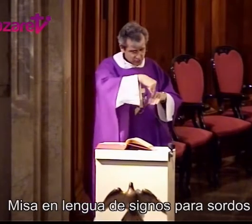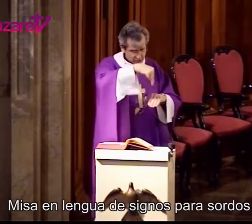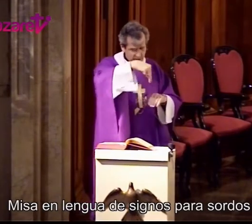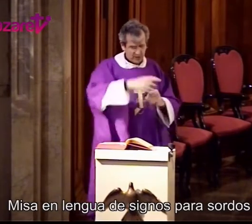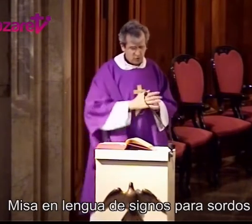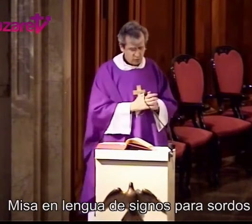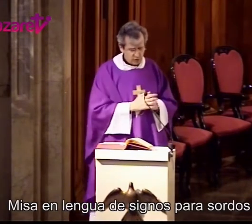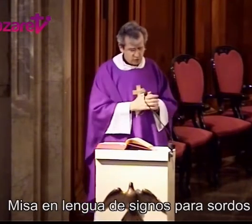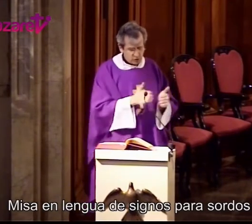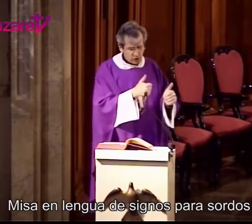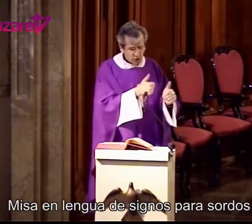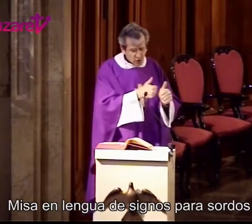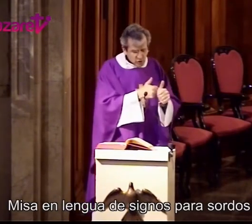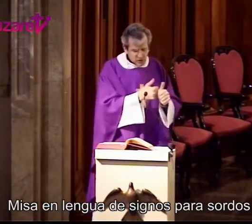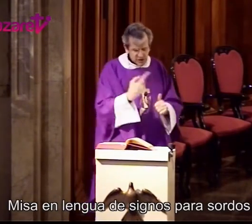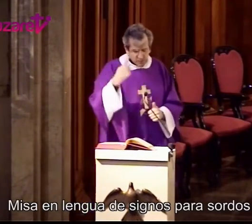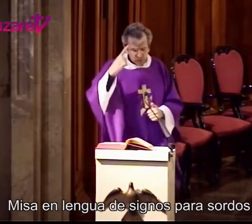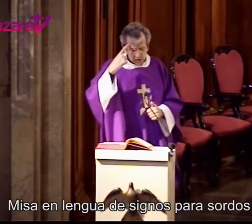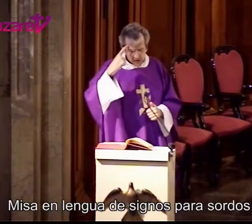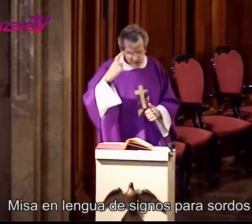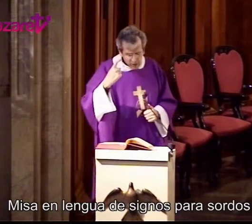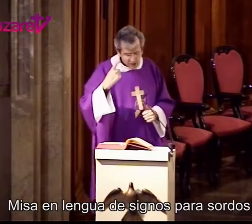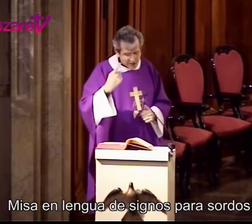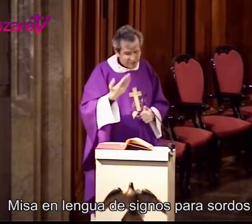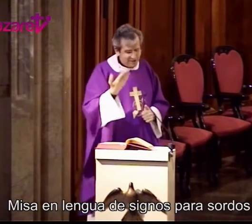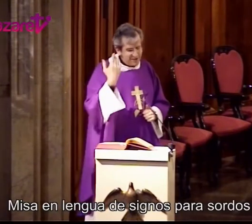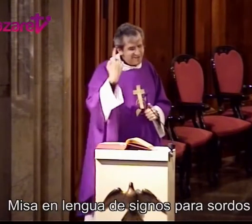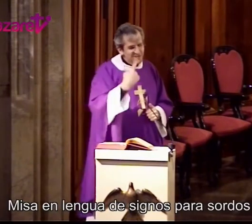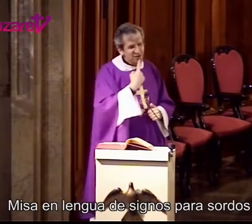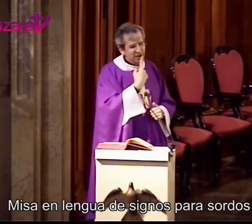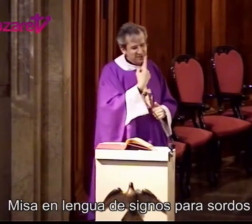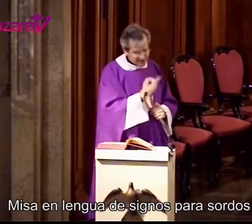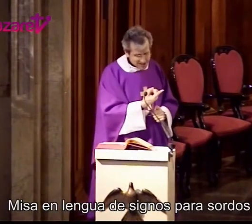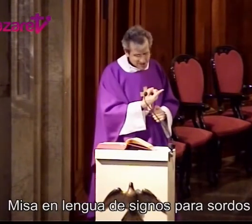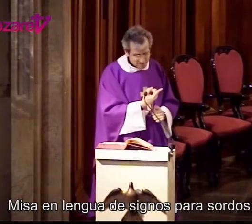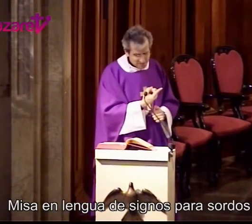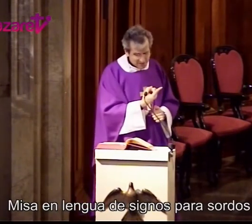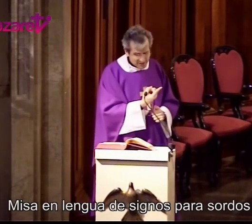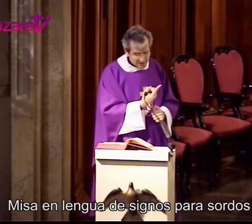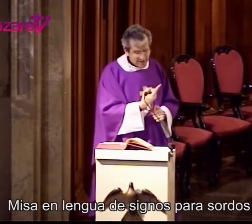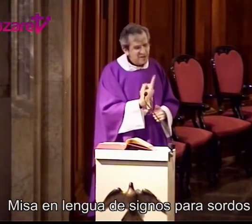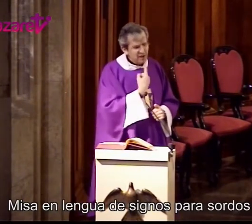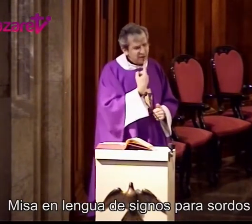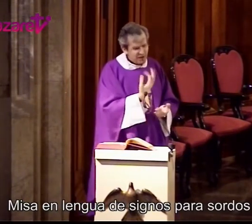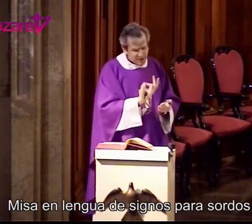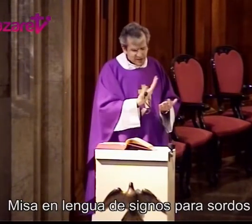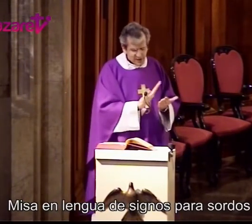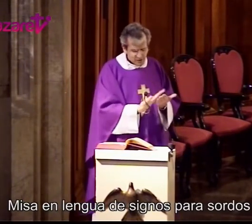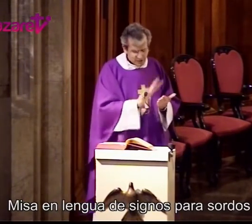resucitó de entre los muertos, los discípulos se acordaron de lo que había dicho y dieron